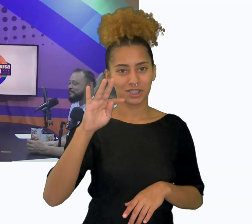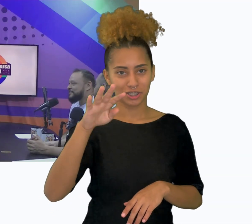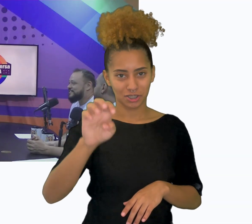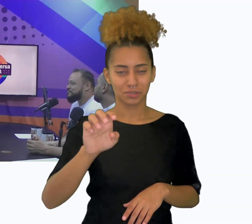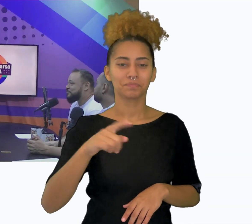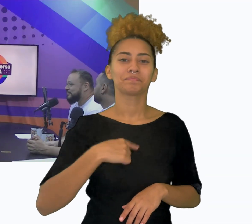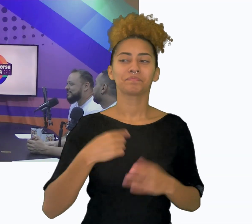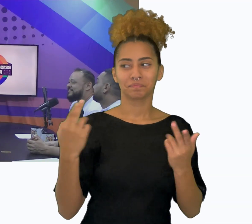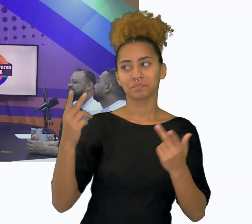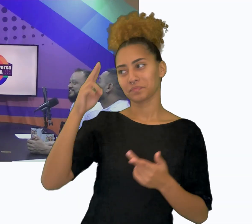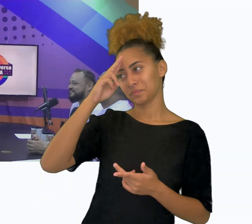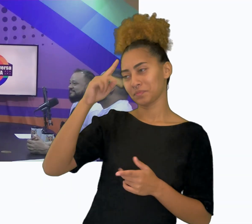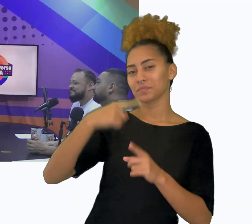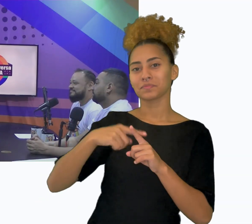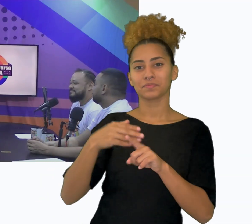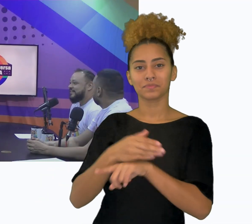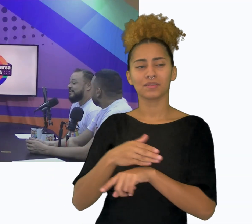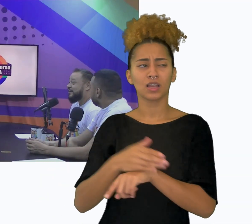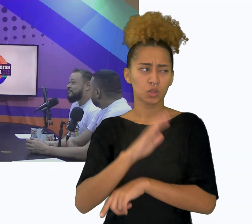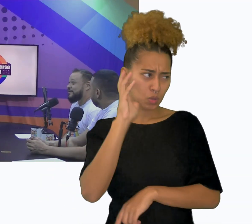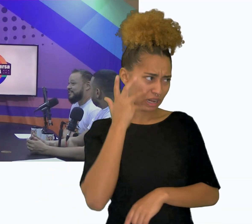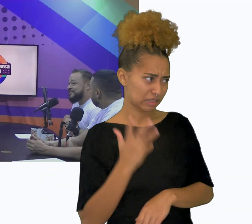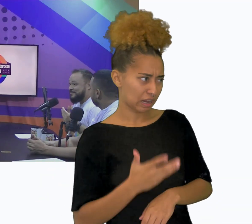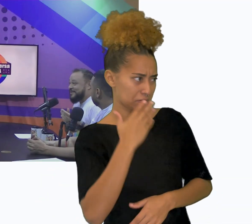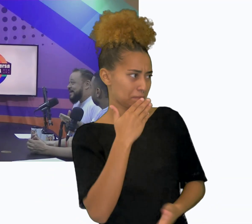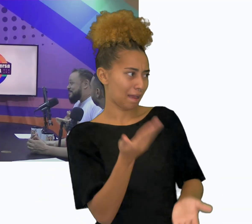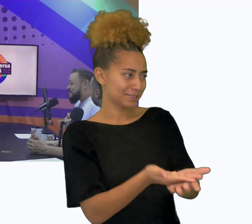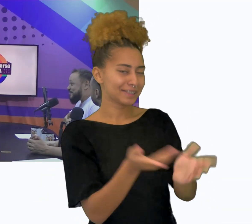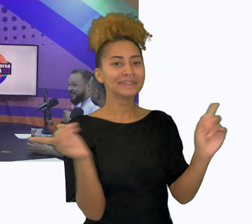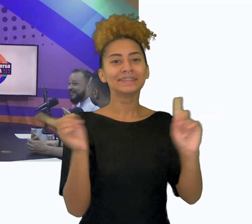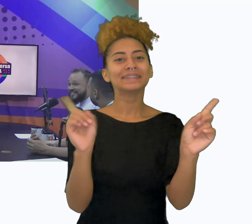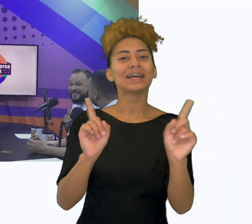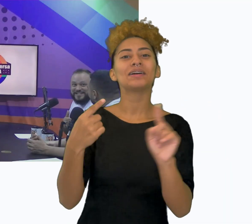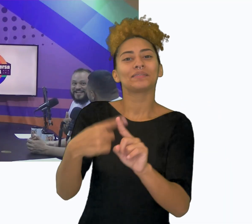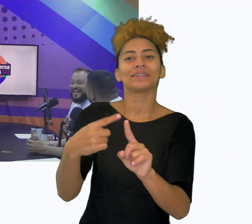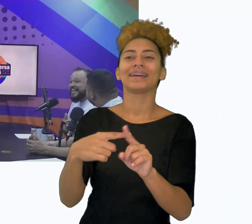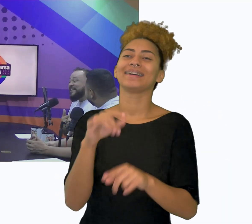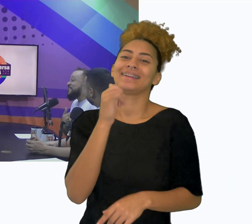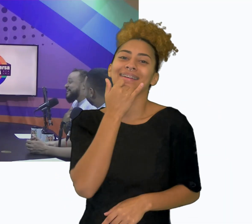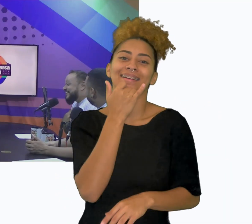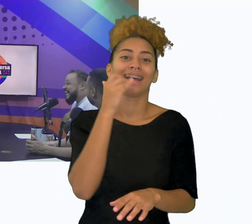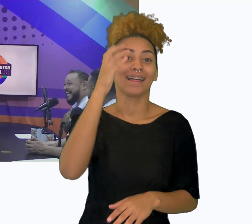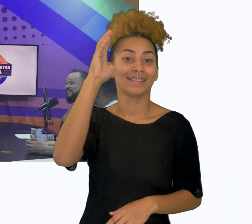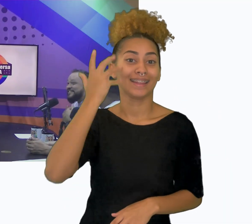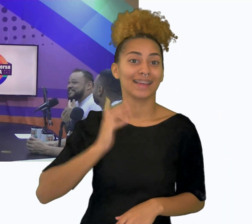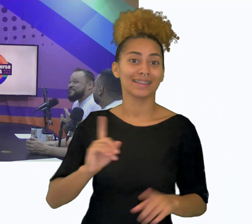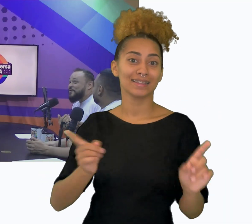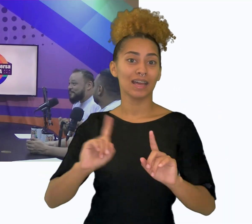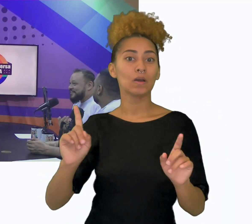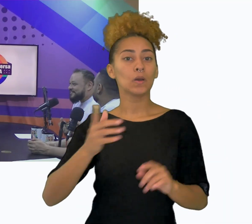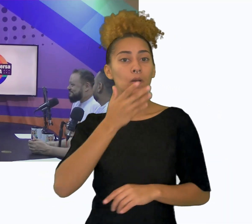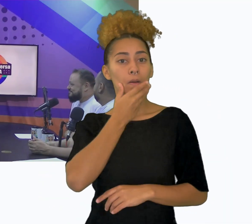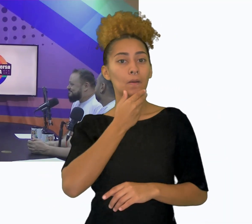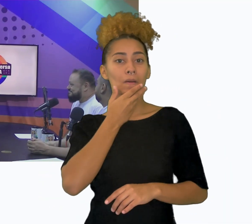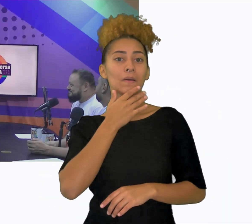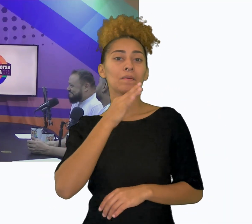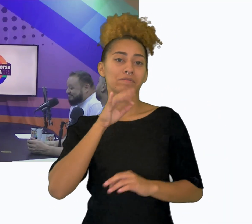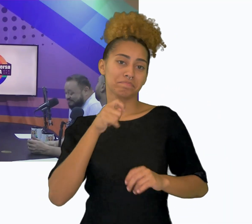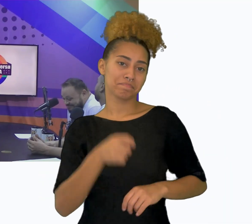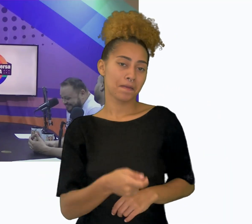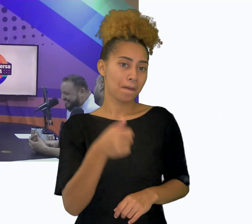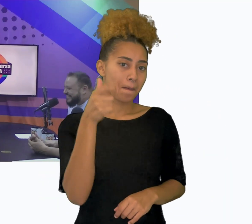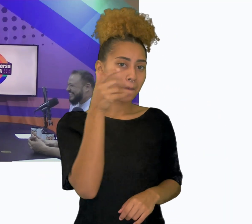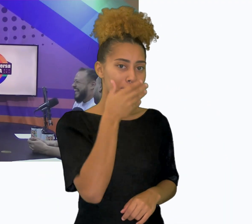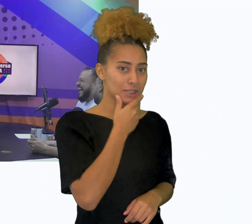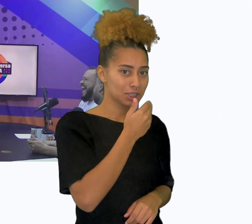fiz parte desse momento. Você era drag? Tô passando. Não, eu fazia... Nossa, o pessoal deve dizer, eu não era drag, eu fazia de homem. De